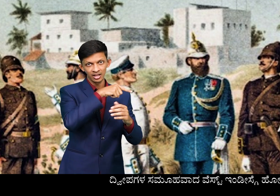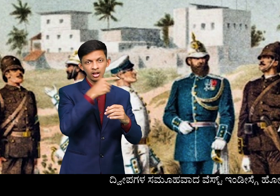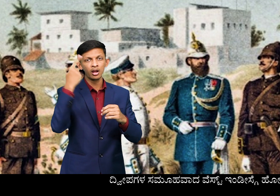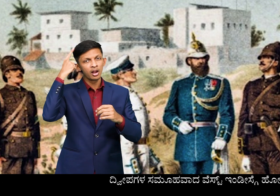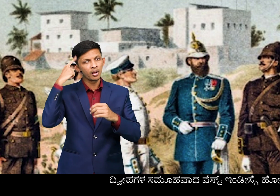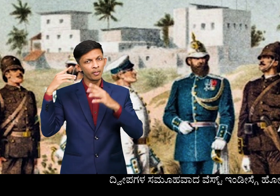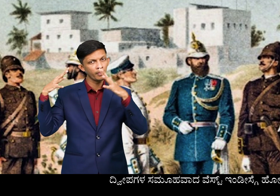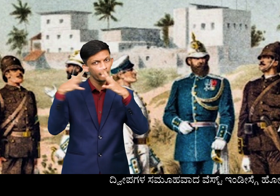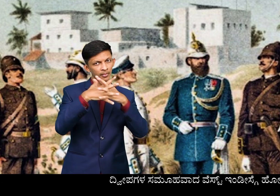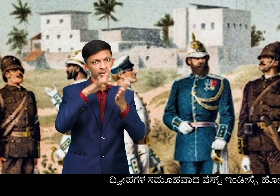ಹೋದರು.